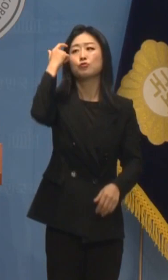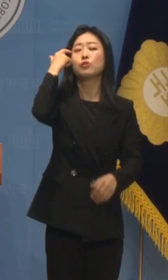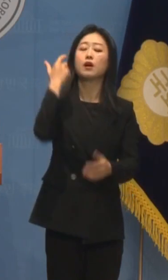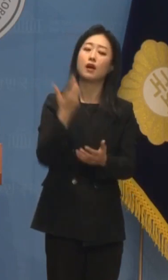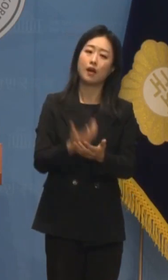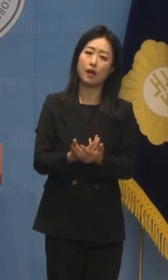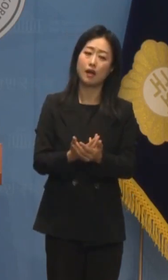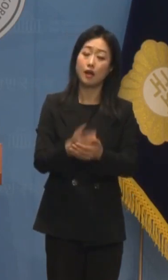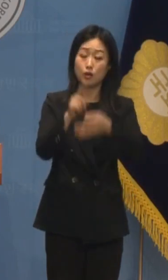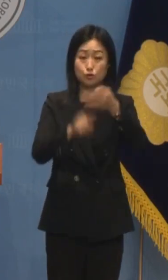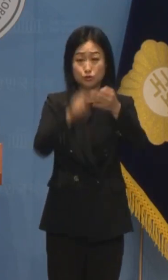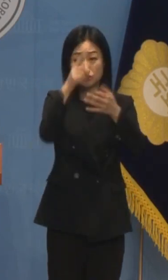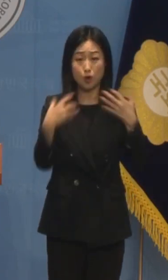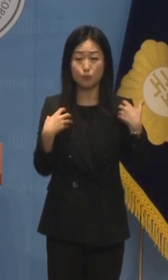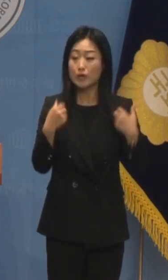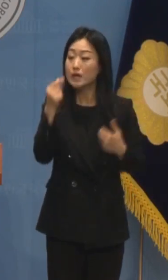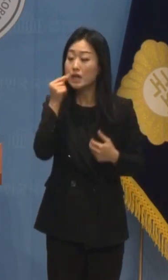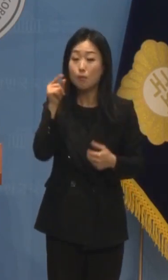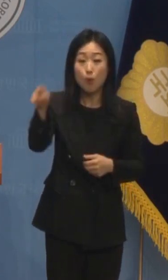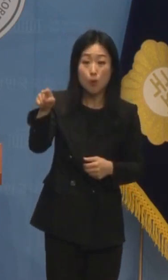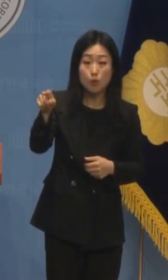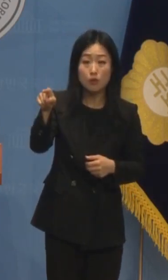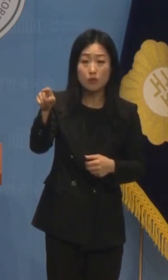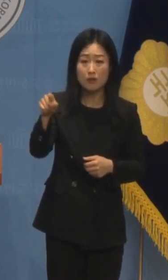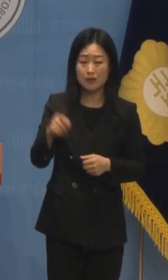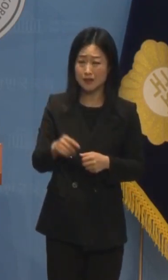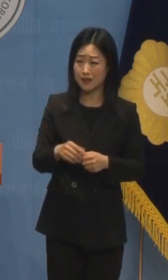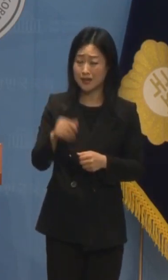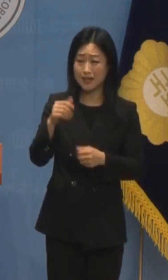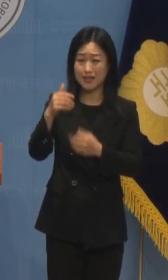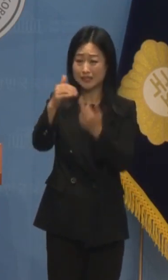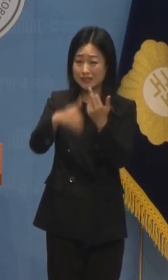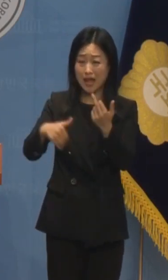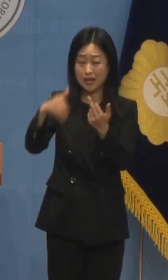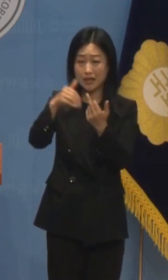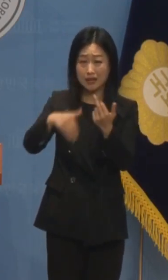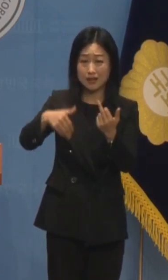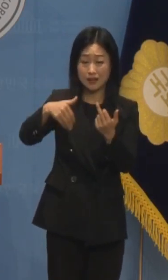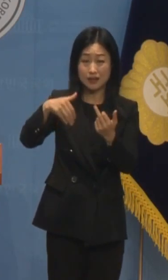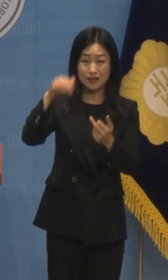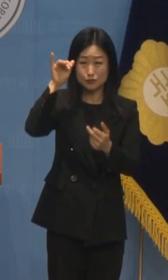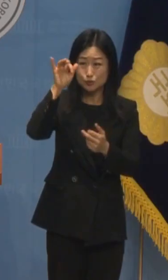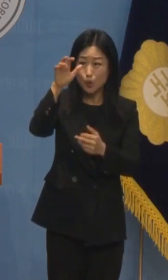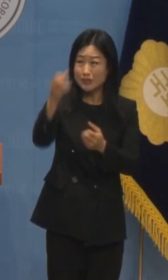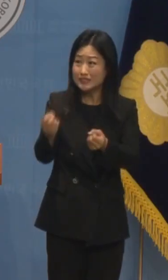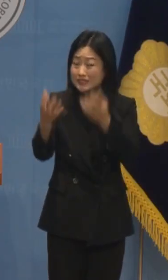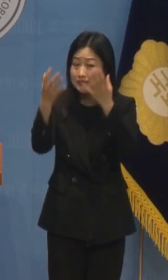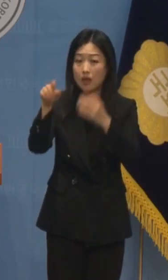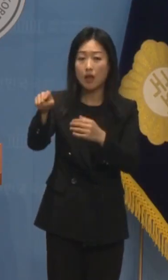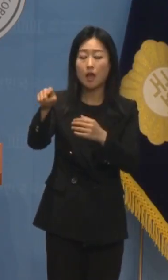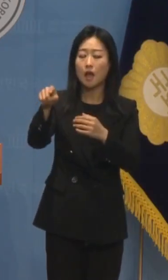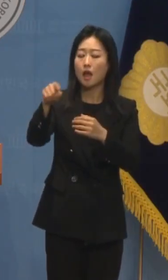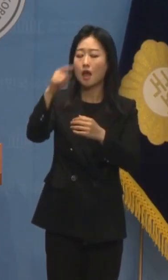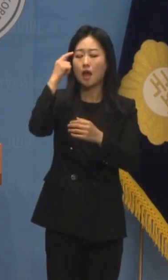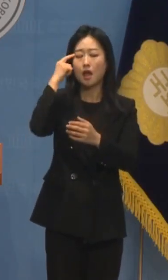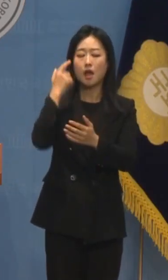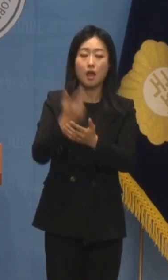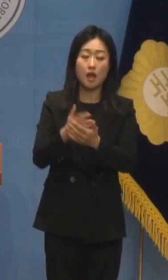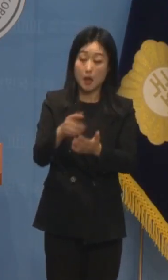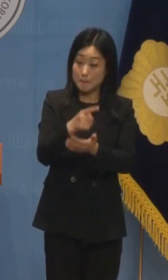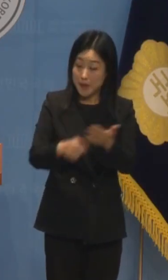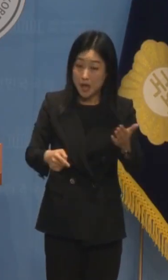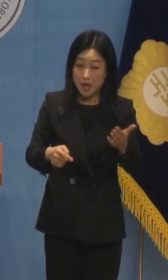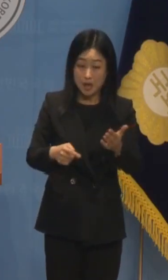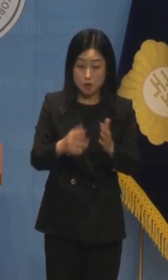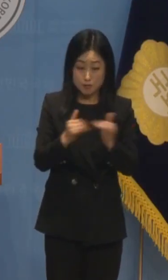윤석열 정부는 일본 정부의 모욕적인 추도식에 상처 입은 강제동원 피해자 유족과 국민의 마음은